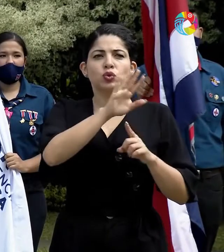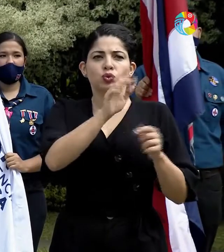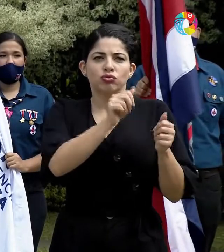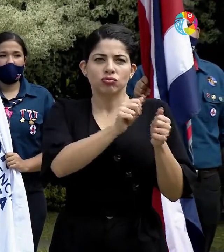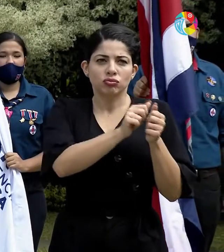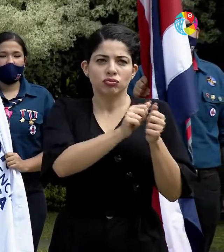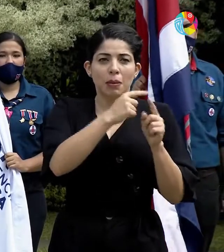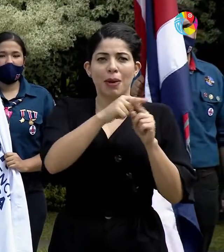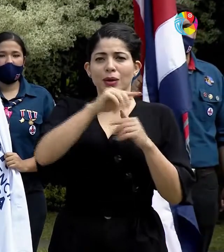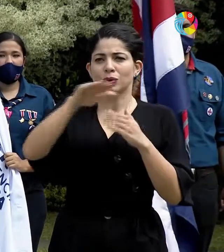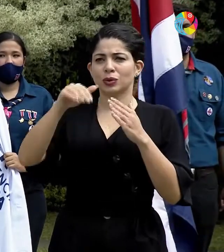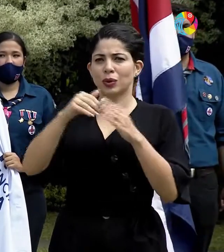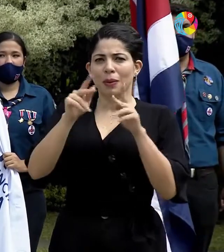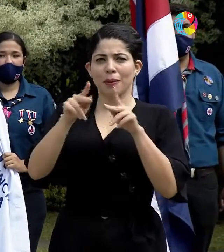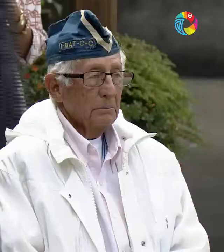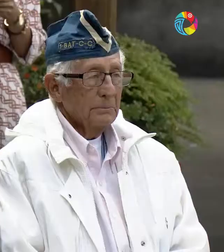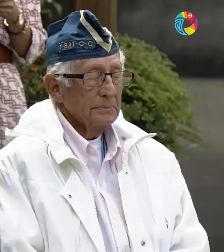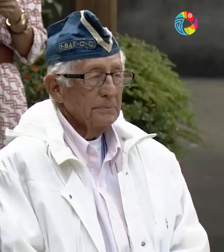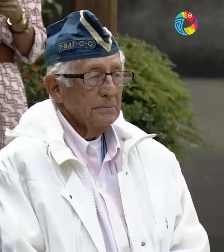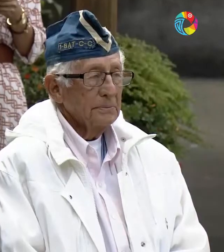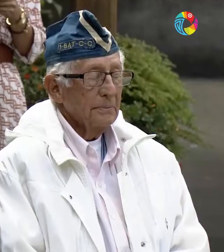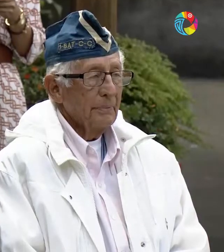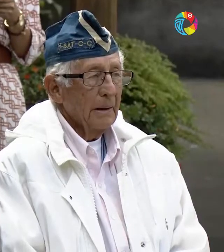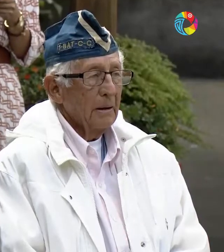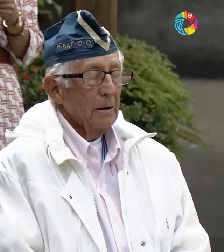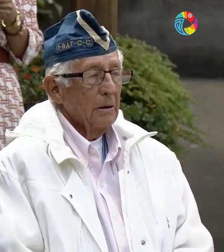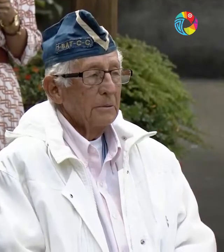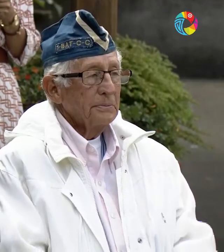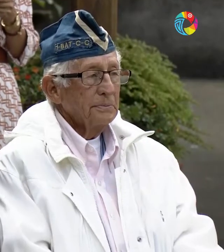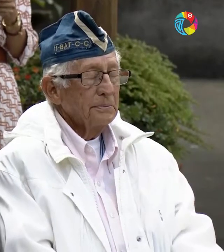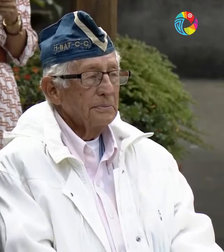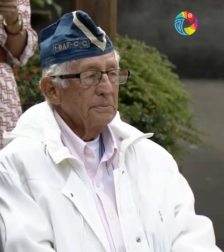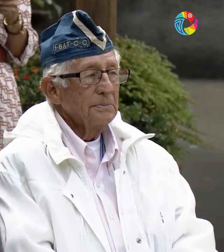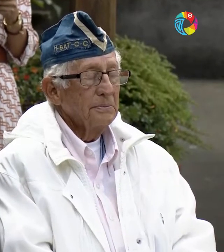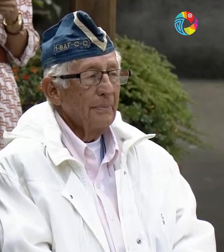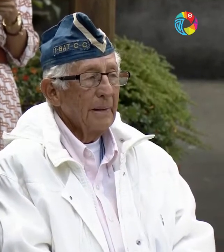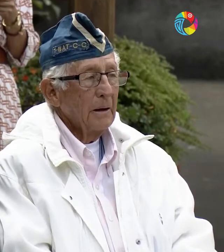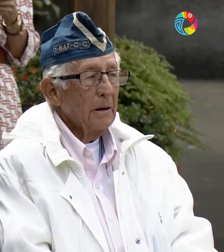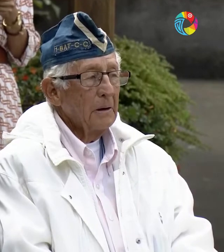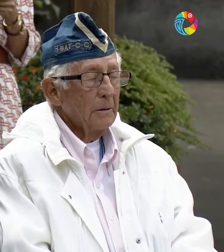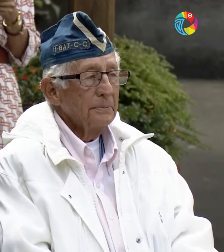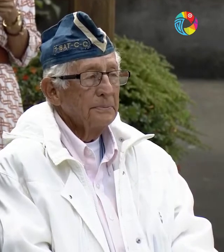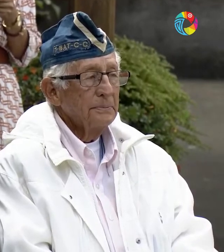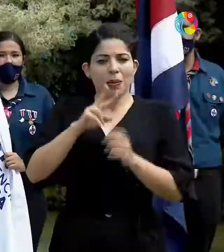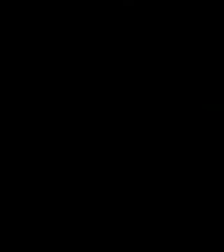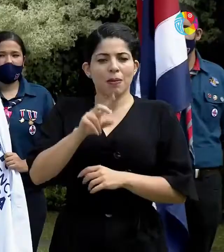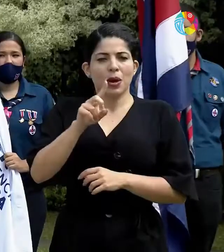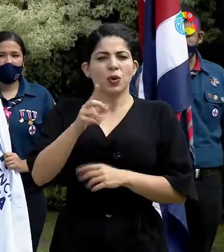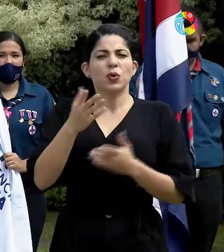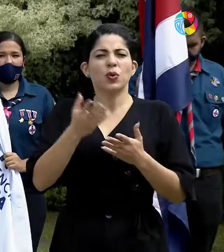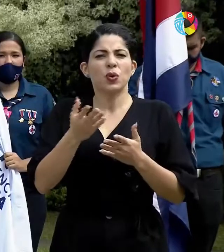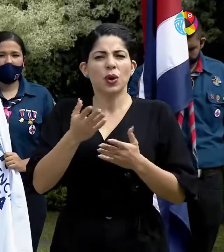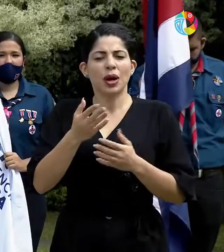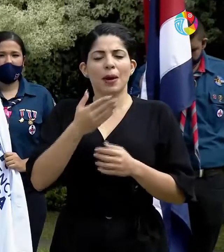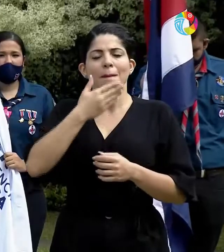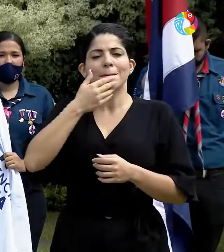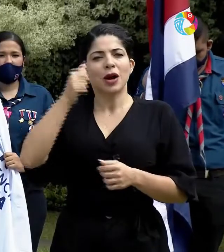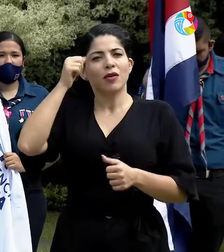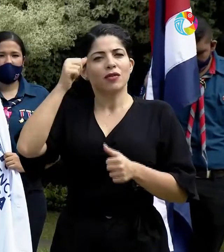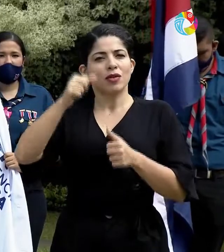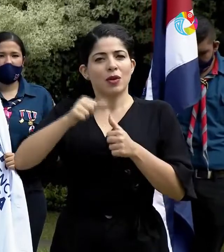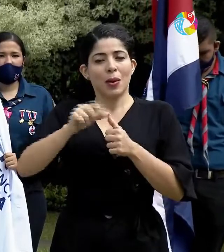hoy. No hay mejor encuadre que este año de 2021 para recordar que el 1 de diciembre nos convoca a